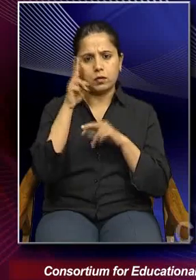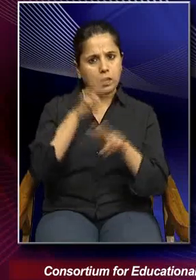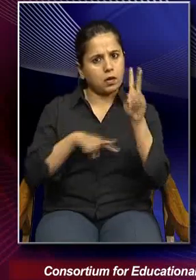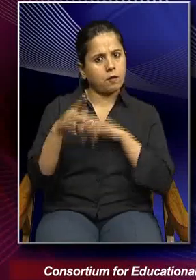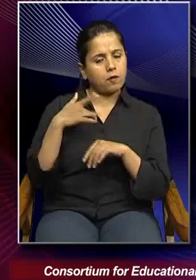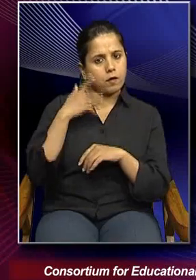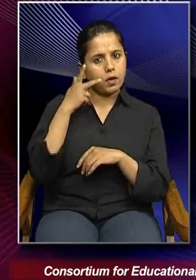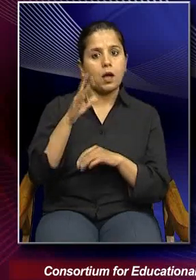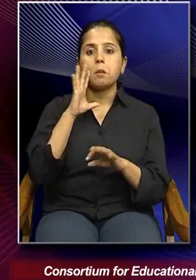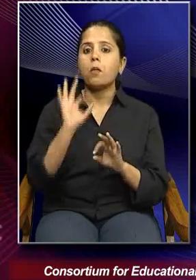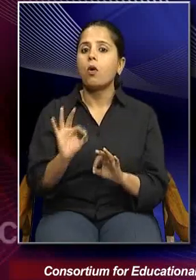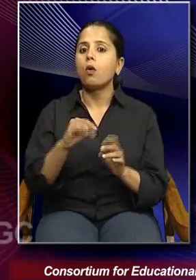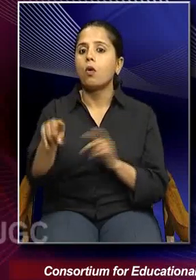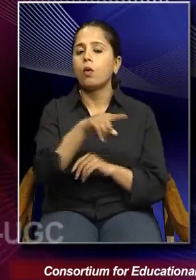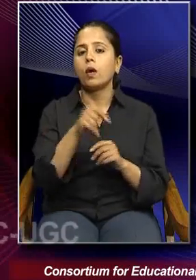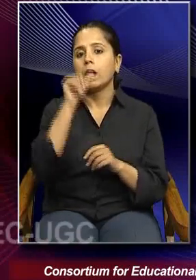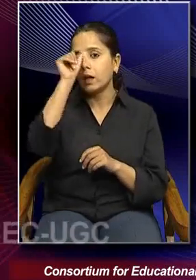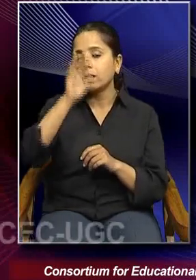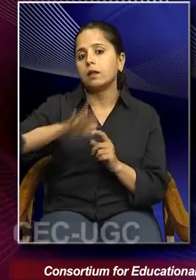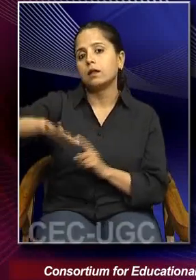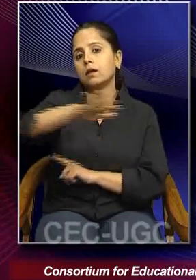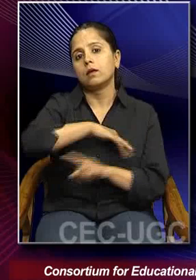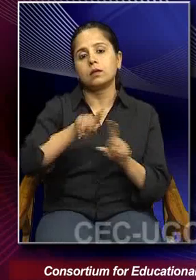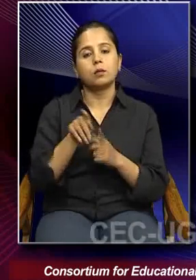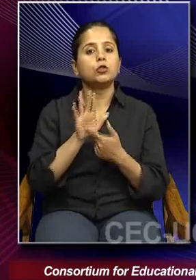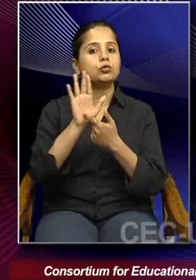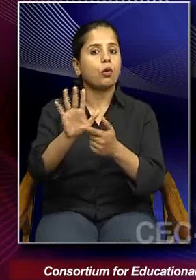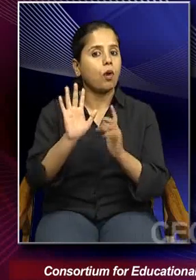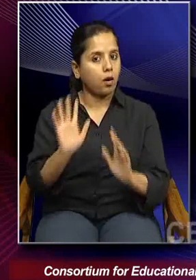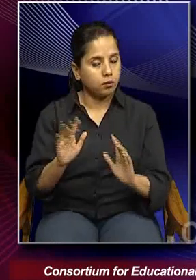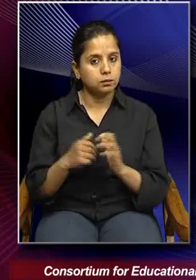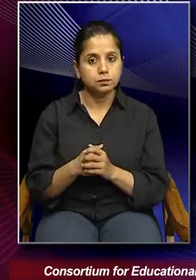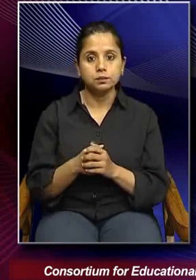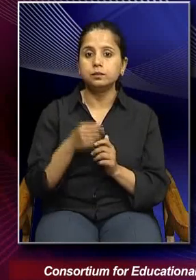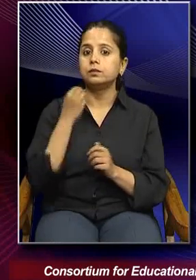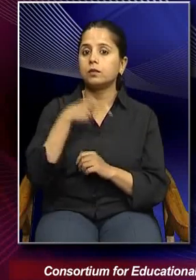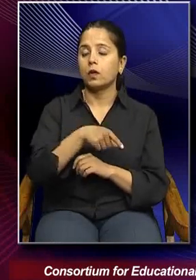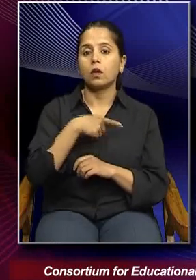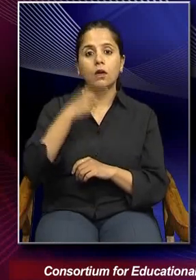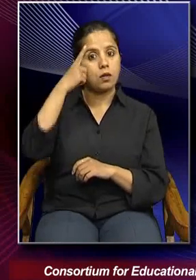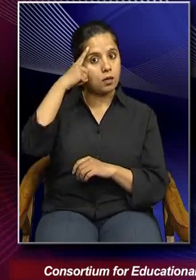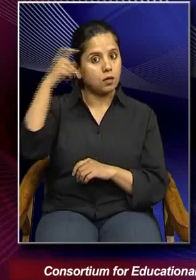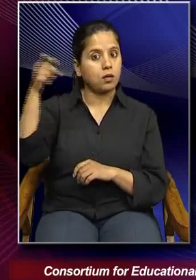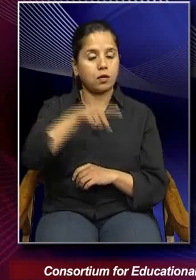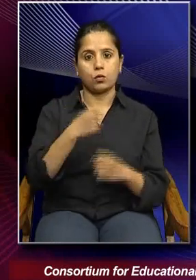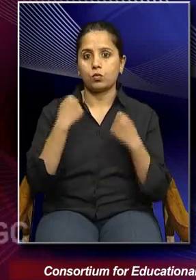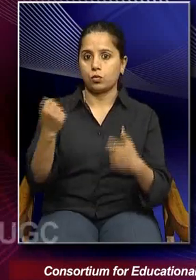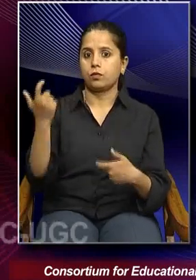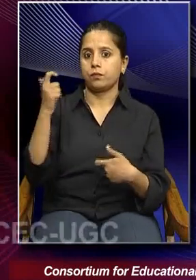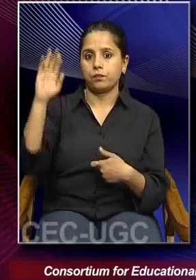विशेष रूप से हिंदी जगत के सामने राखी वह स्वप्नता सेनानी के रूप में